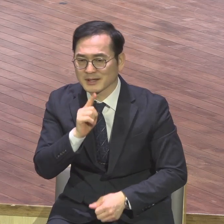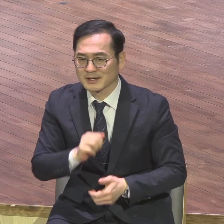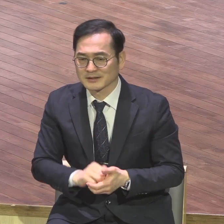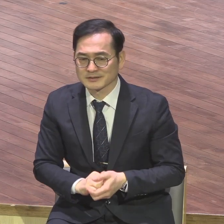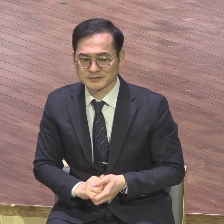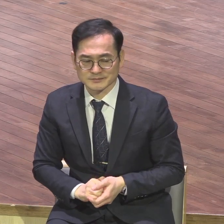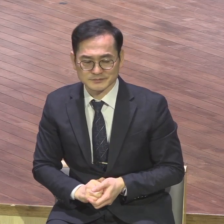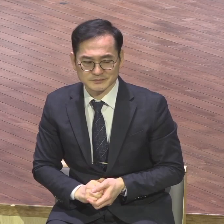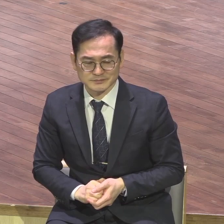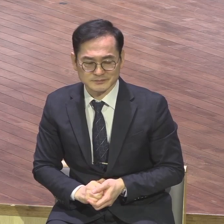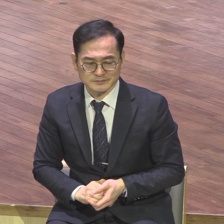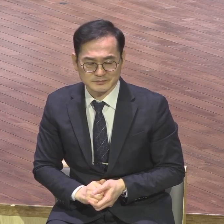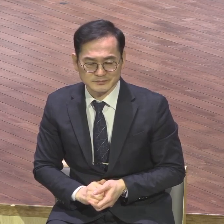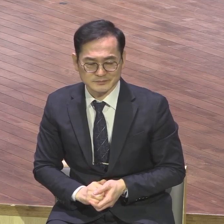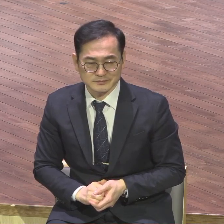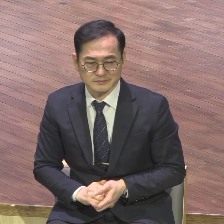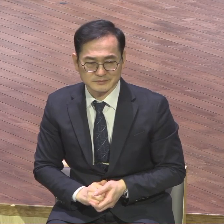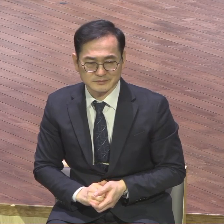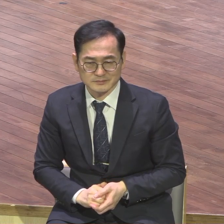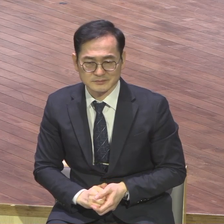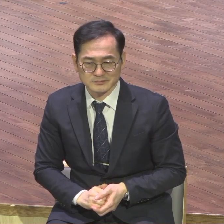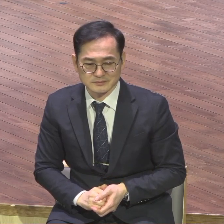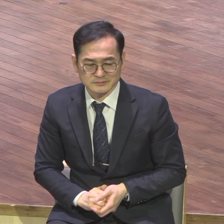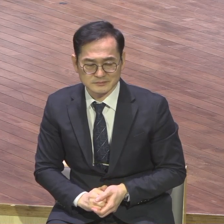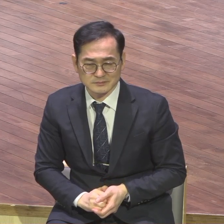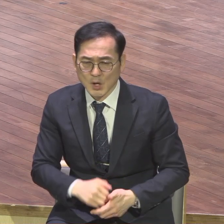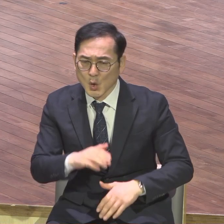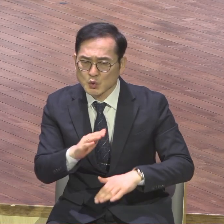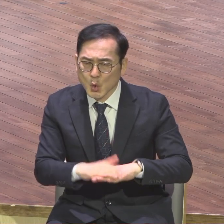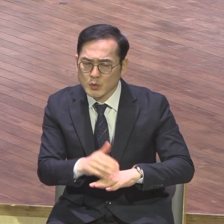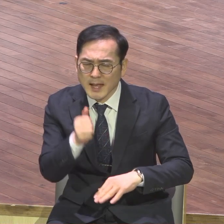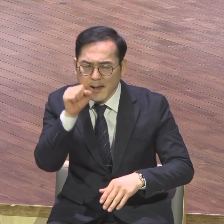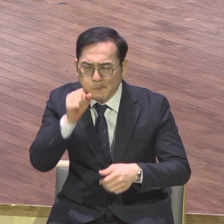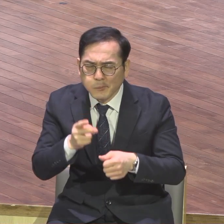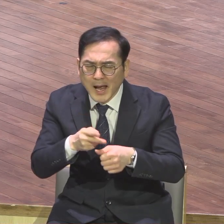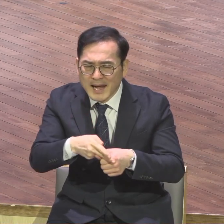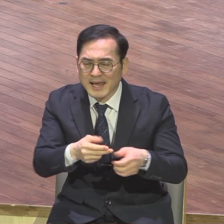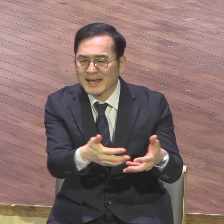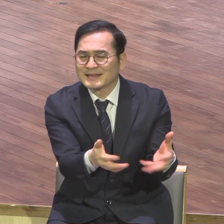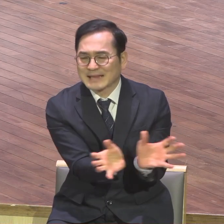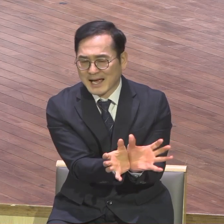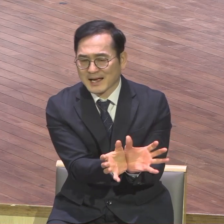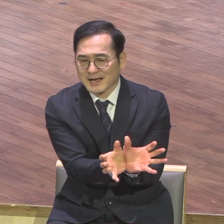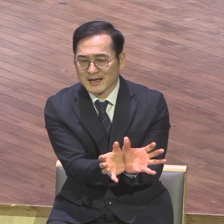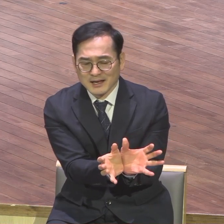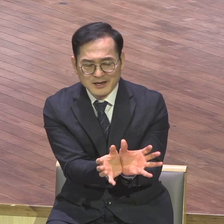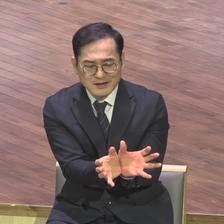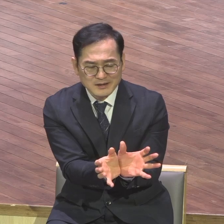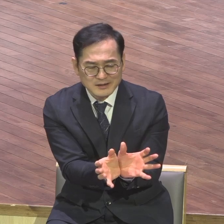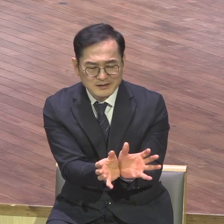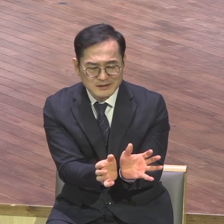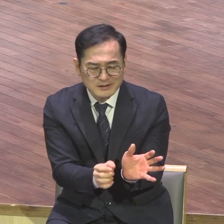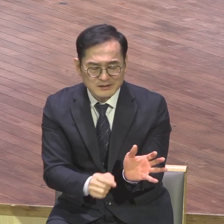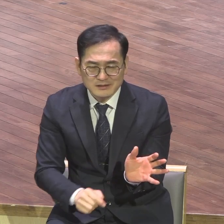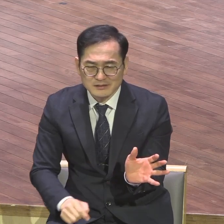성경에는 손할례당 그랬어요. 손할례당. 응? 이게 더 사실적이죠.